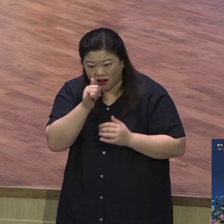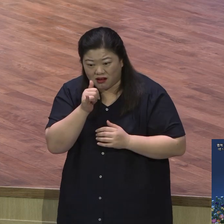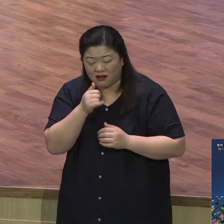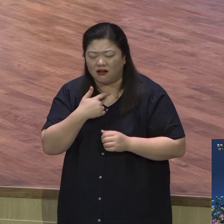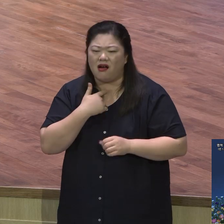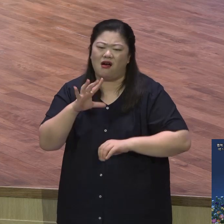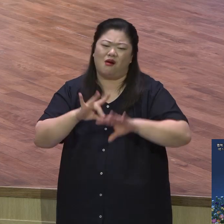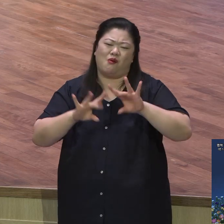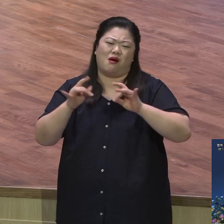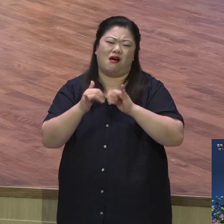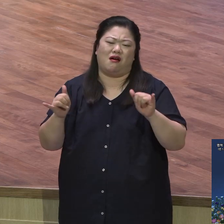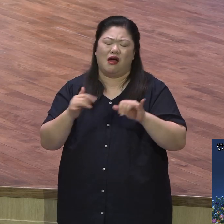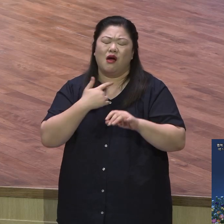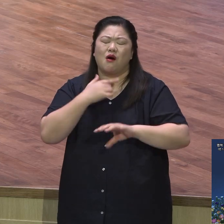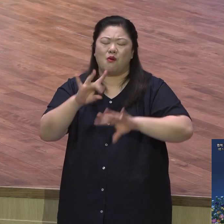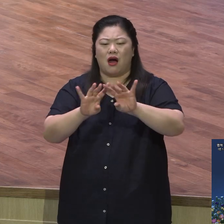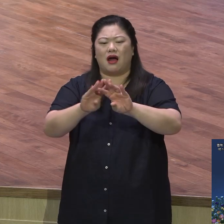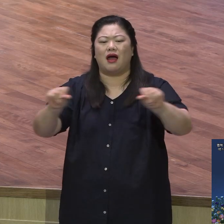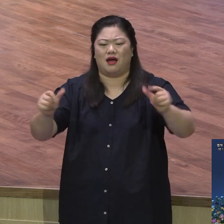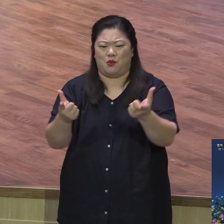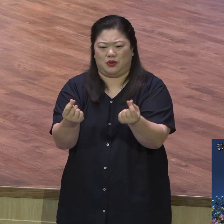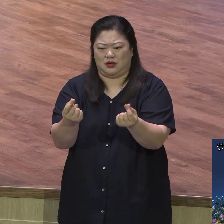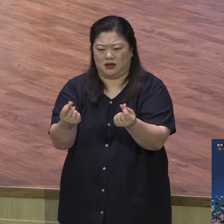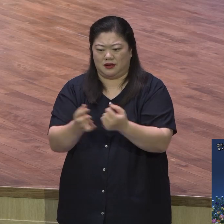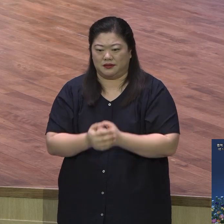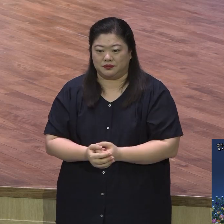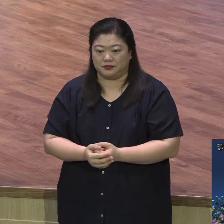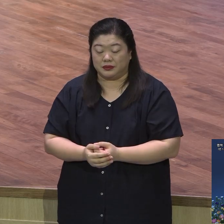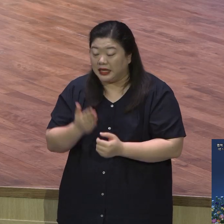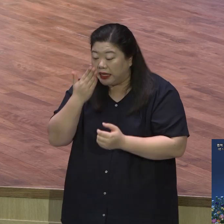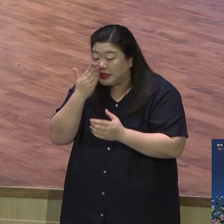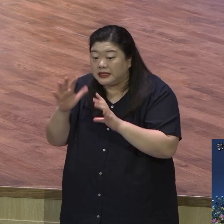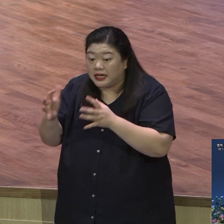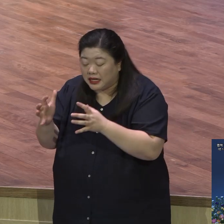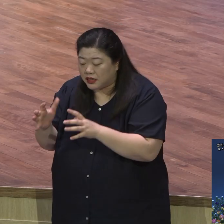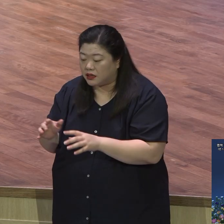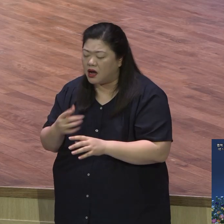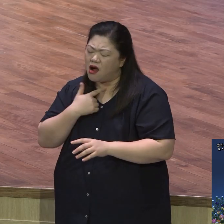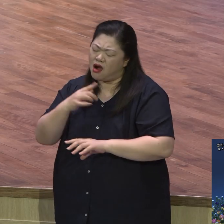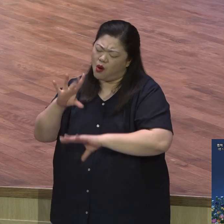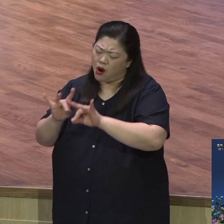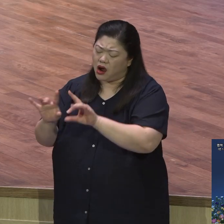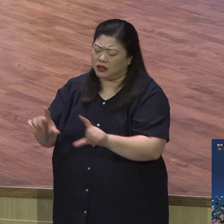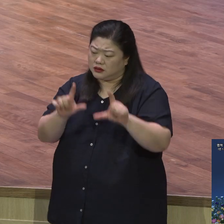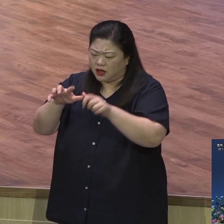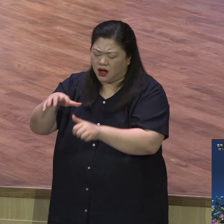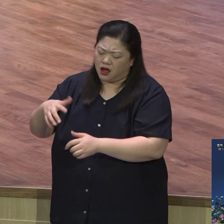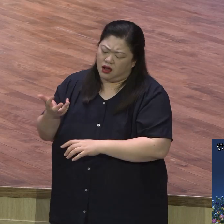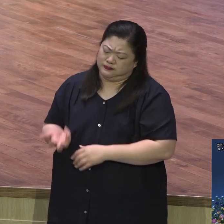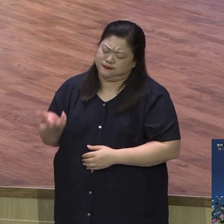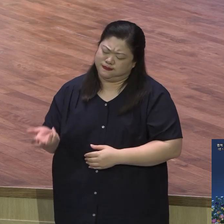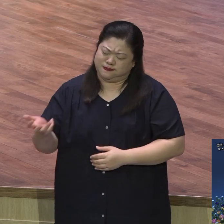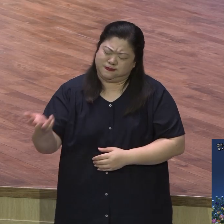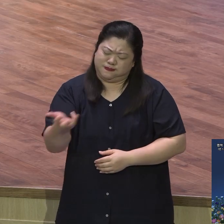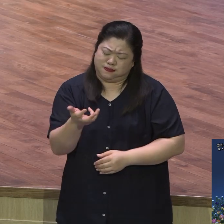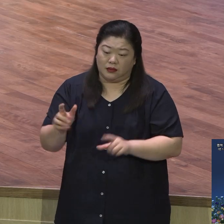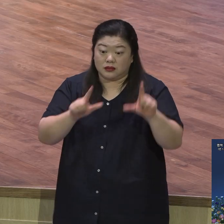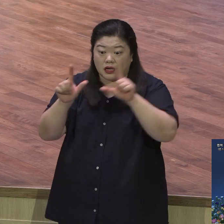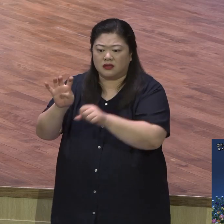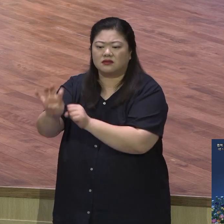이스라엘 백성들이 광야 40년 살아듯이 우리 인생이 사는 게 다 광야와 같아요. 무슨 일이 생길지